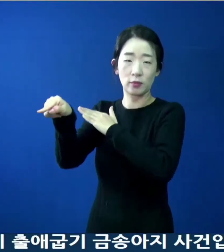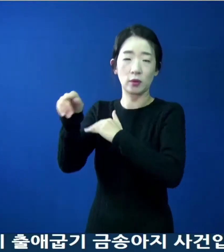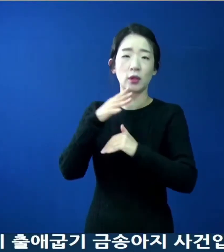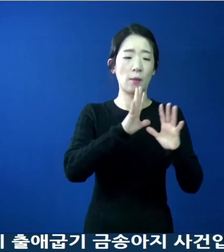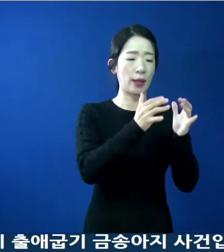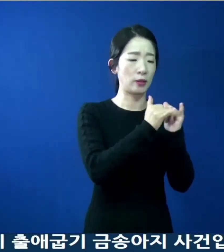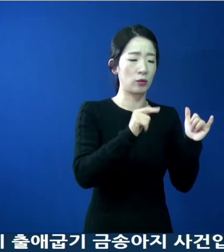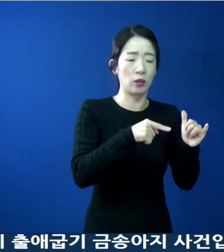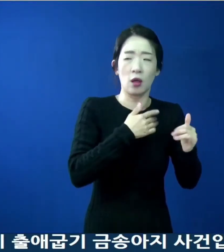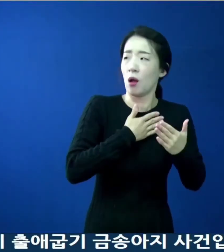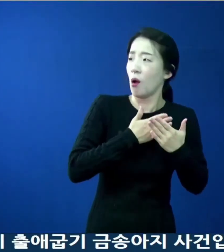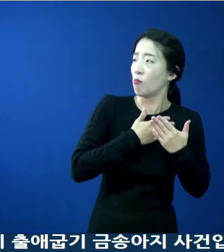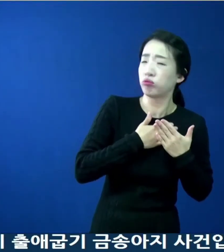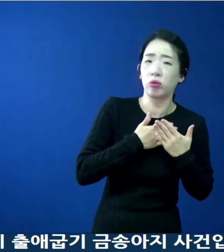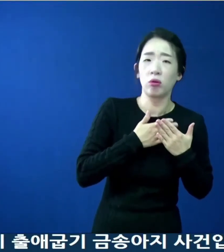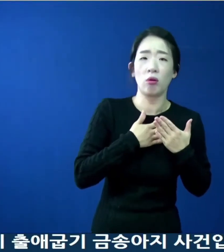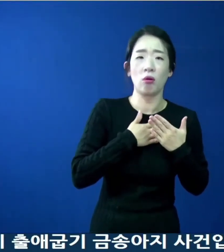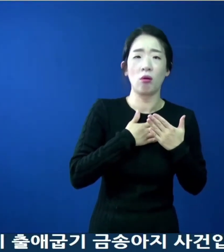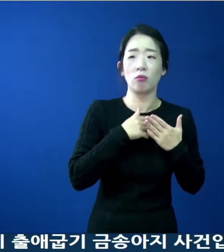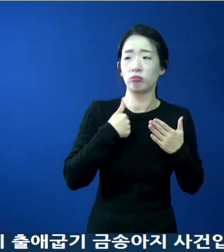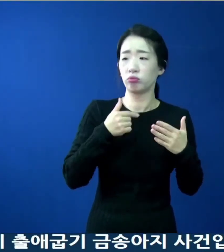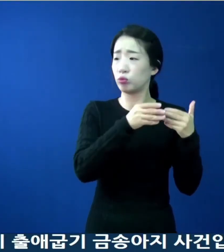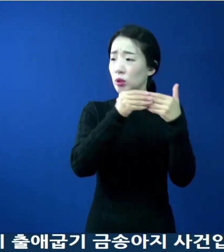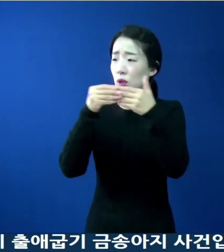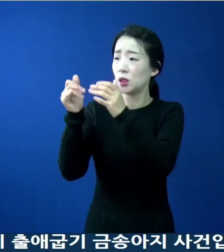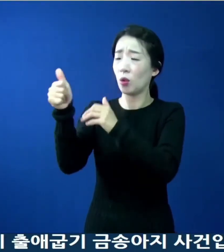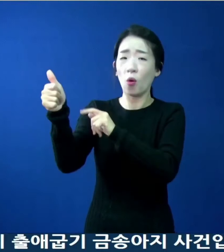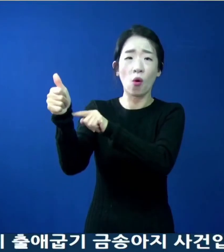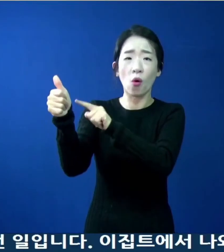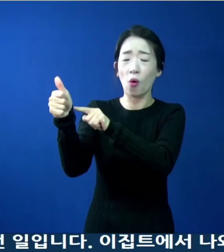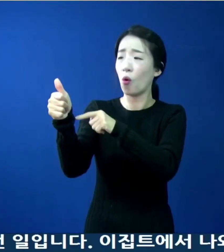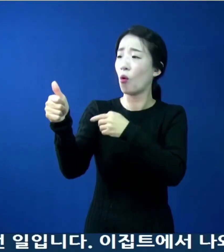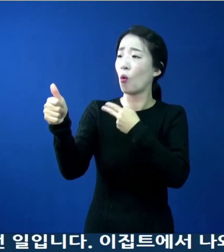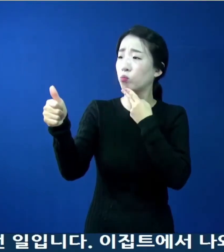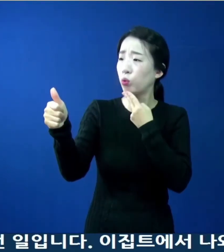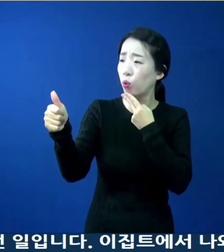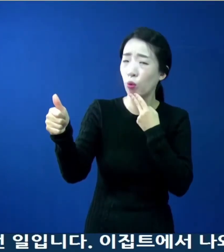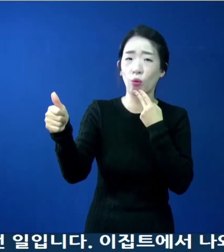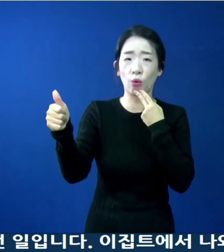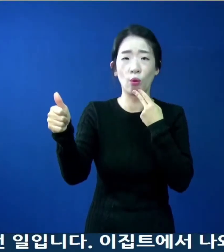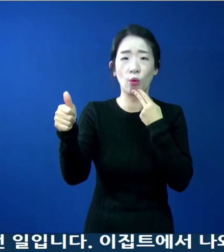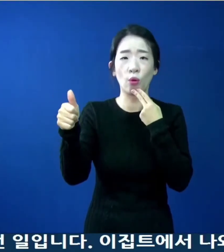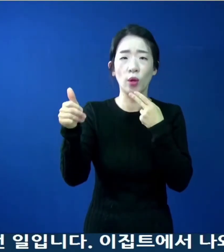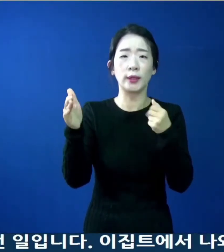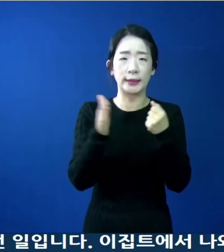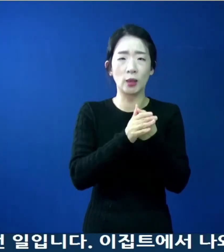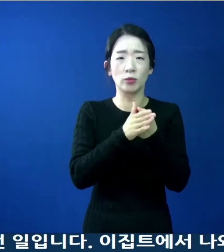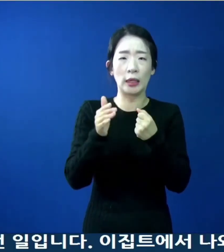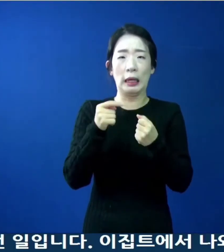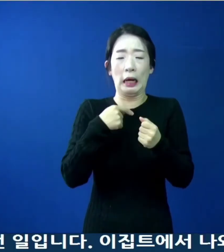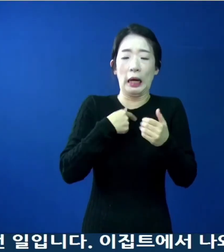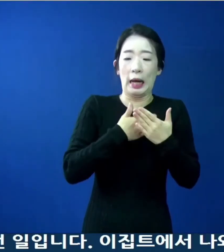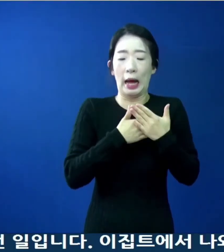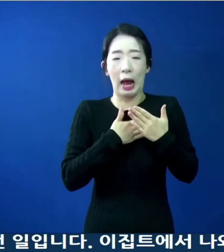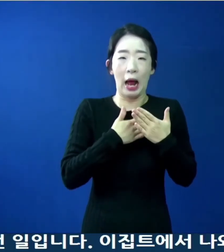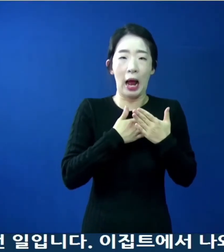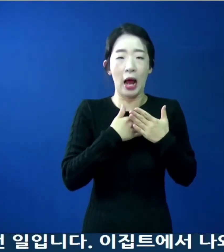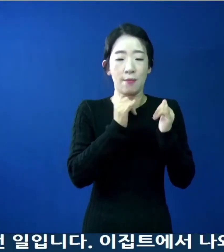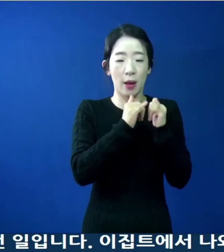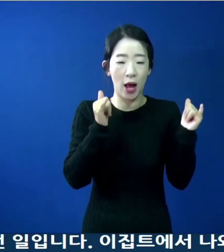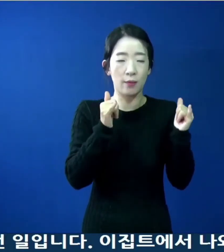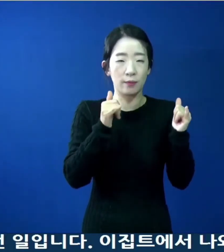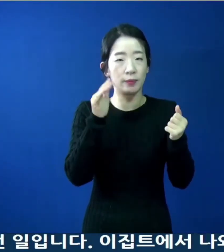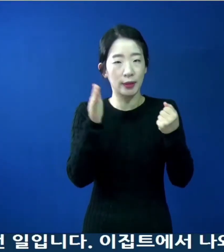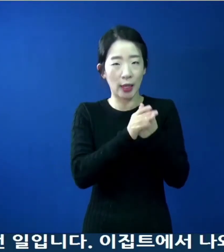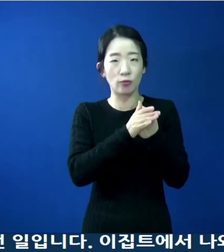불안해졌습니다. 리더가 없어지니까 불안해진 거죠. 그래서 아론이 흔들리는 사람들의